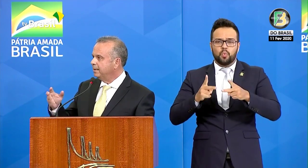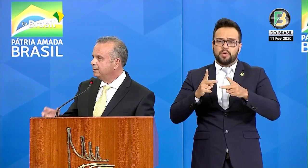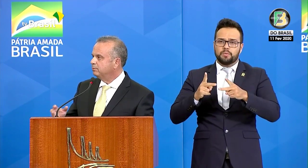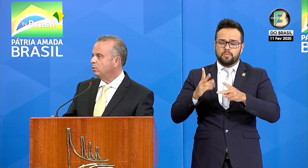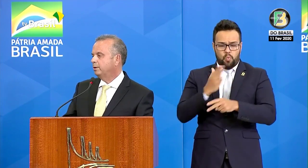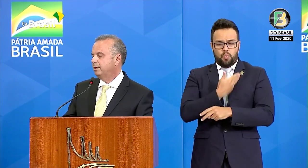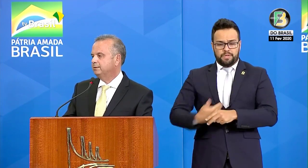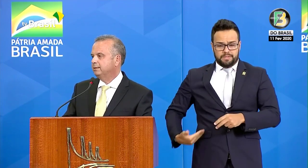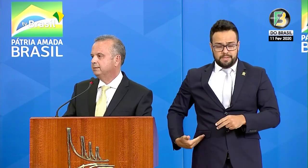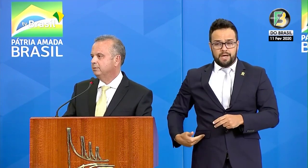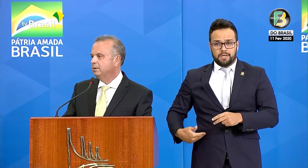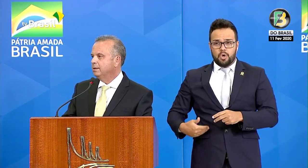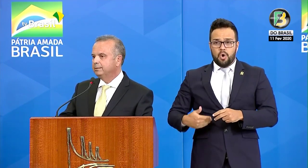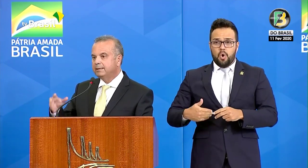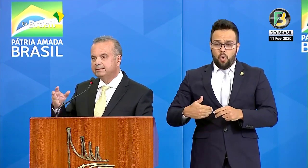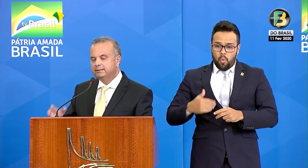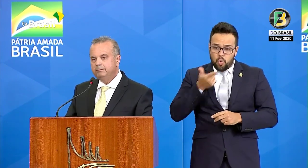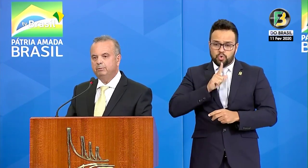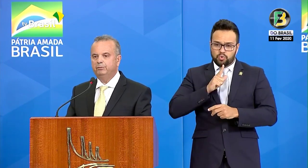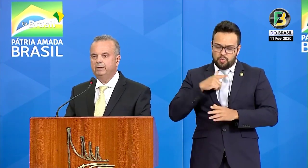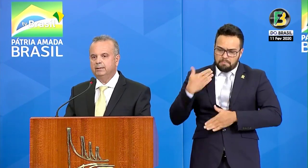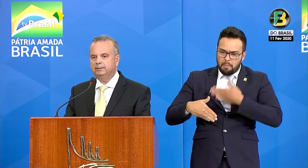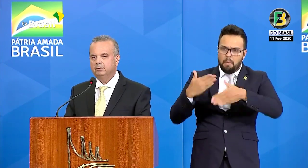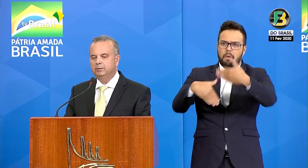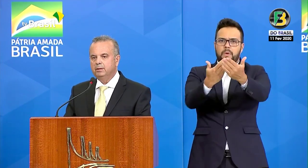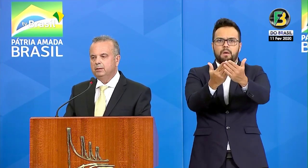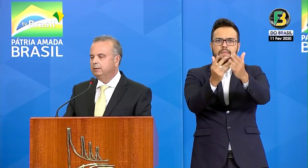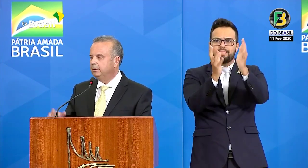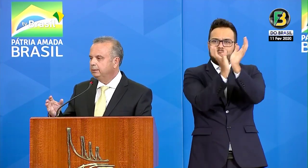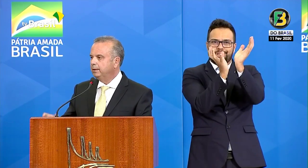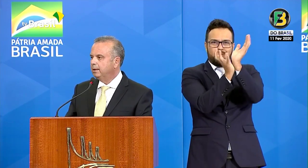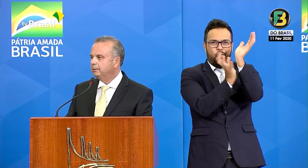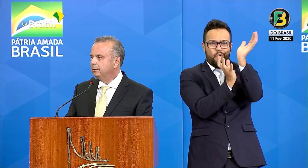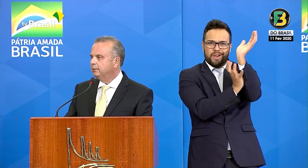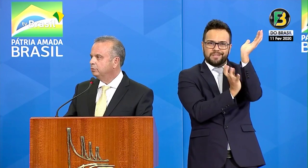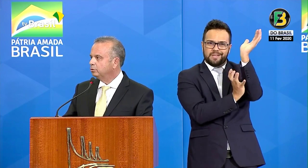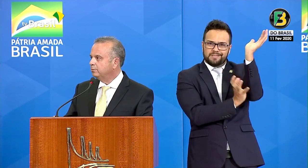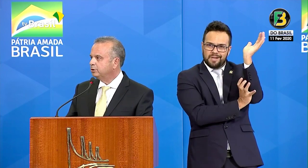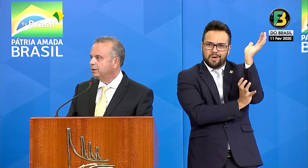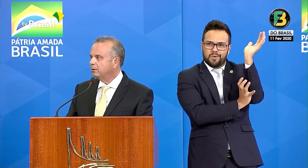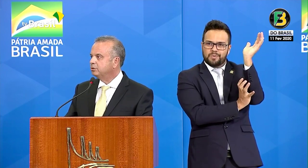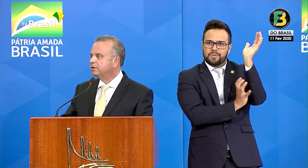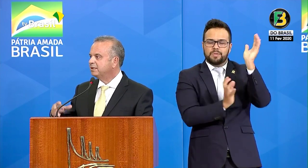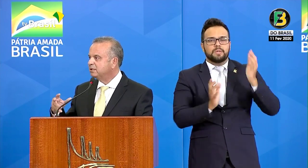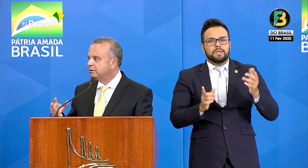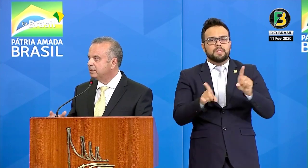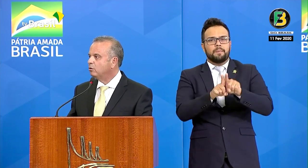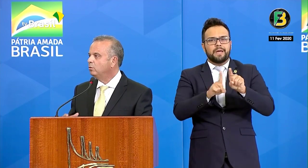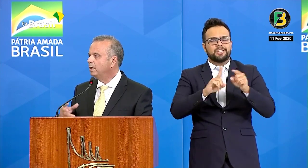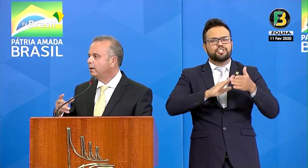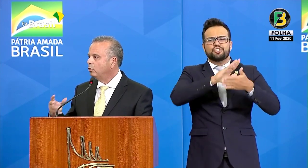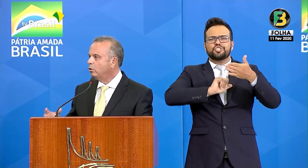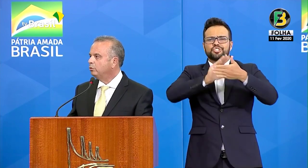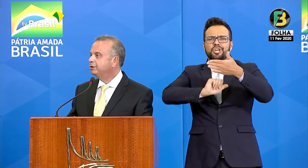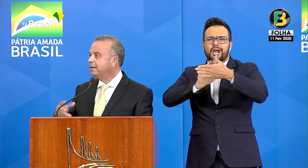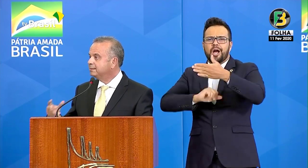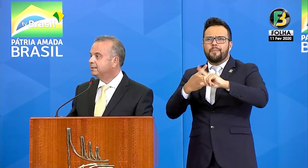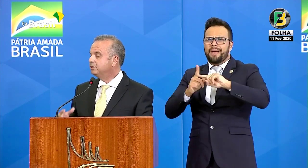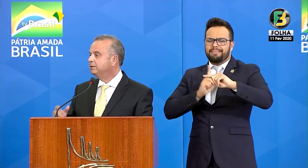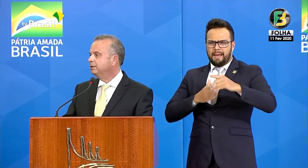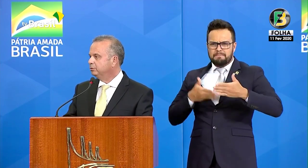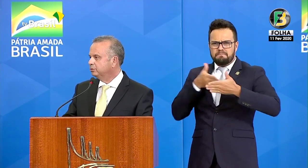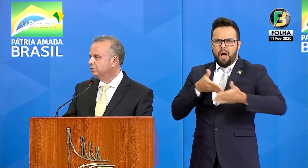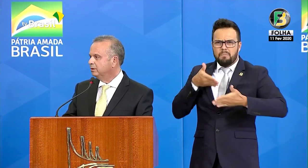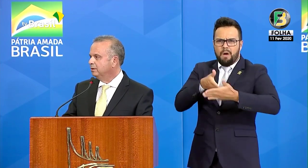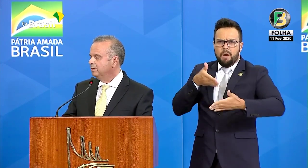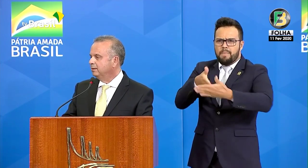na desburocratização, na simplificação, na retirada dos obstáculos que se acumularam ao longo de